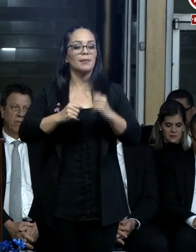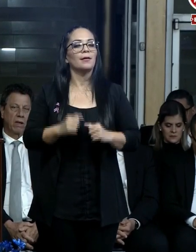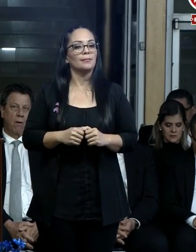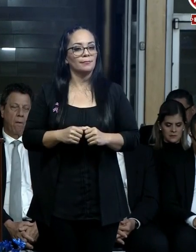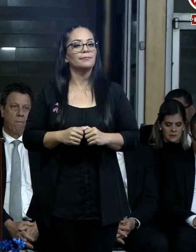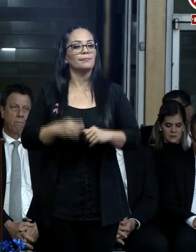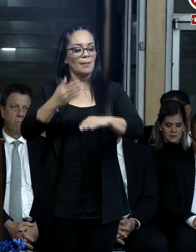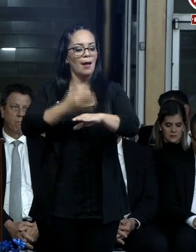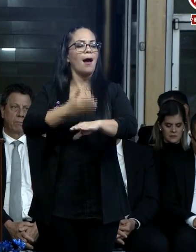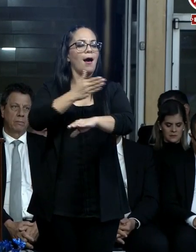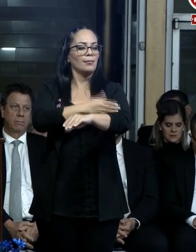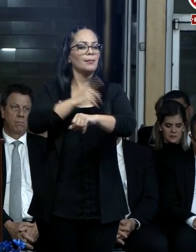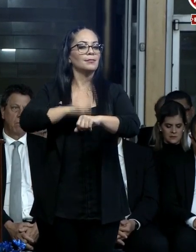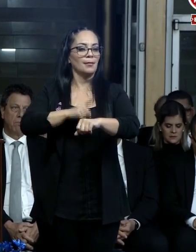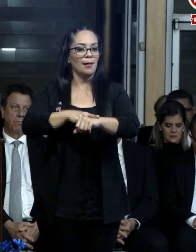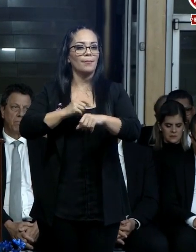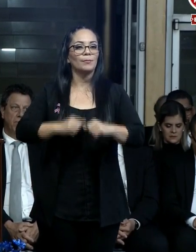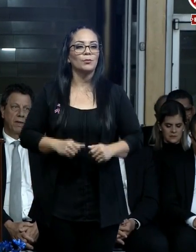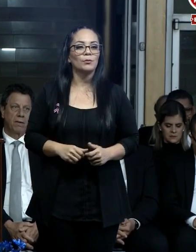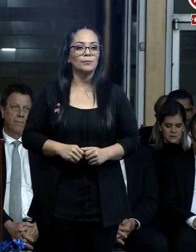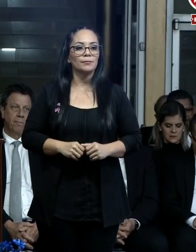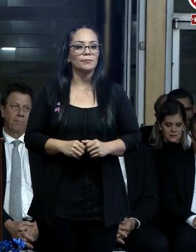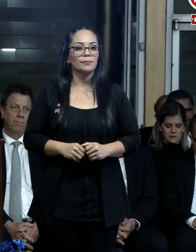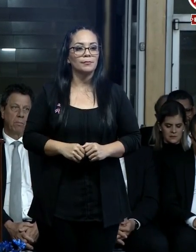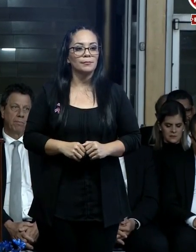muy antes de tiempo.